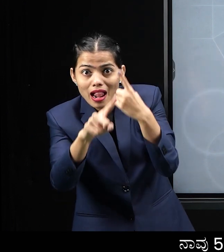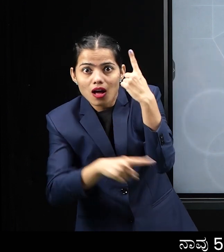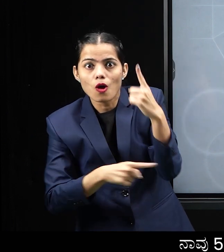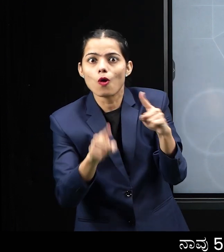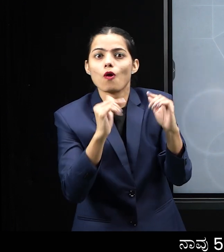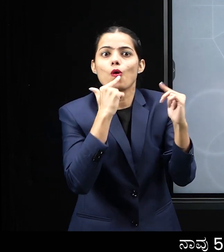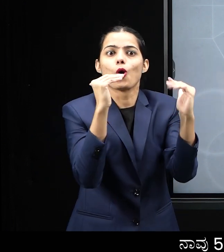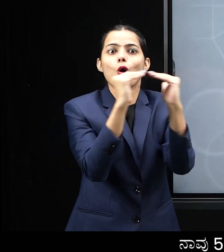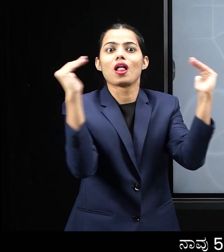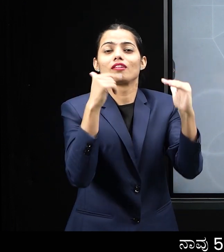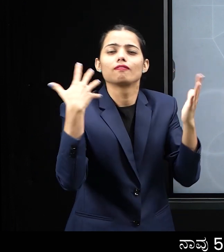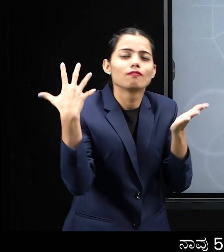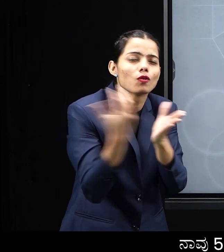ನಾವು 504